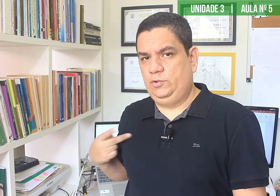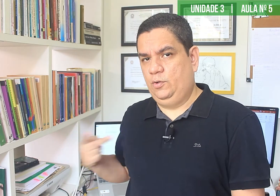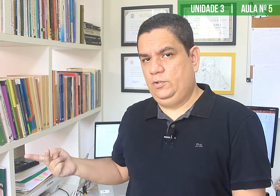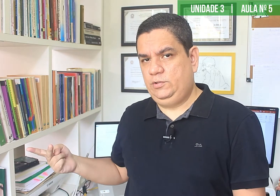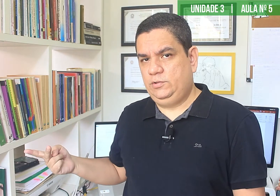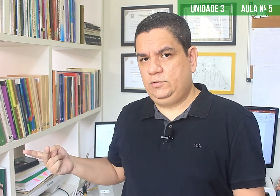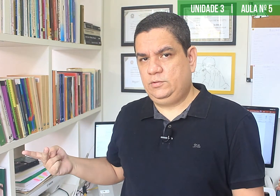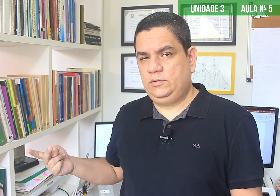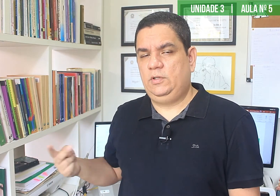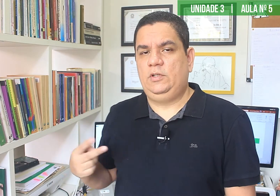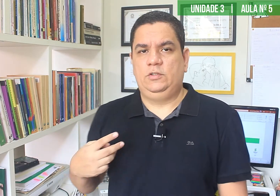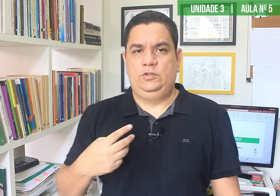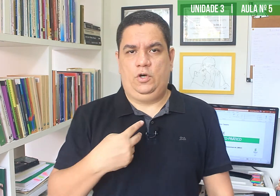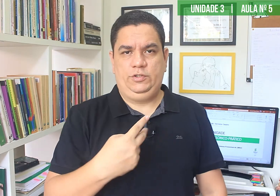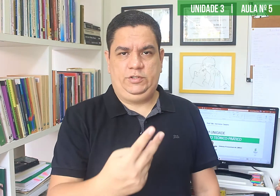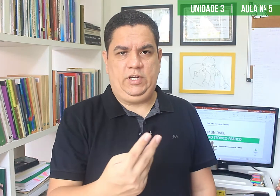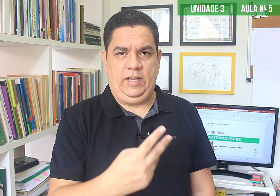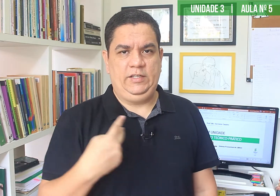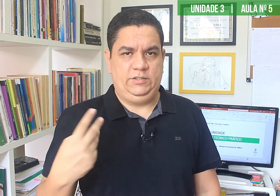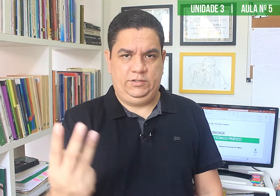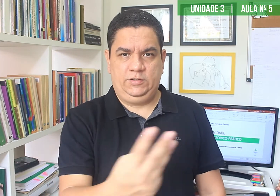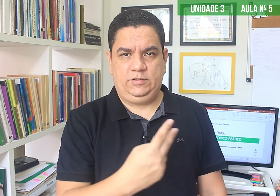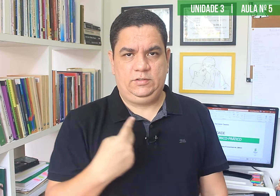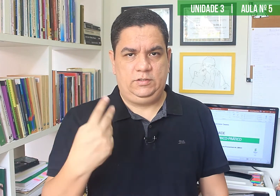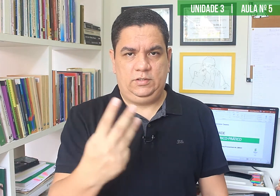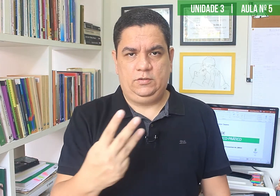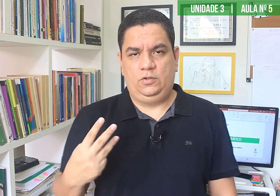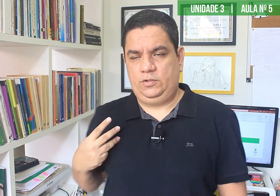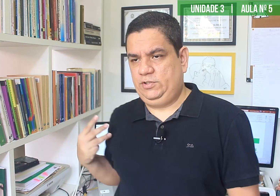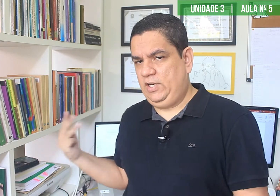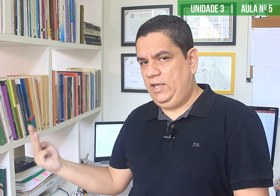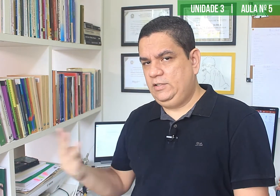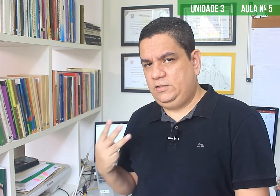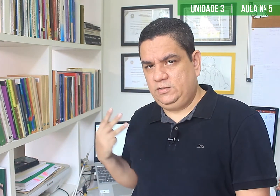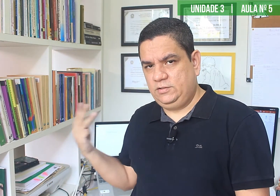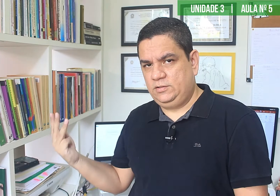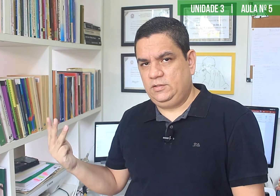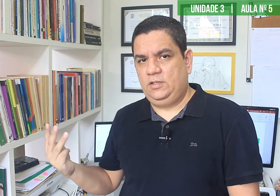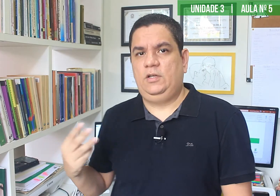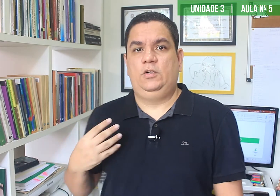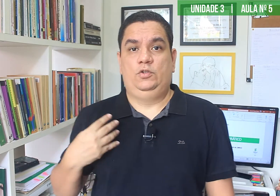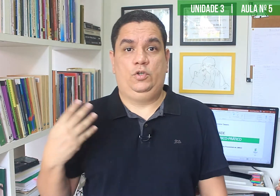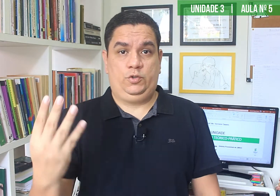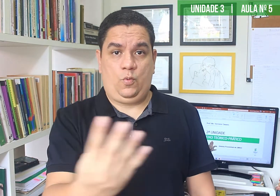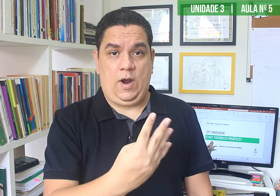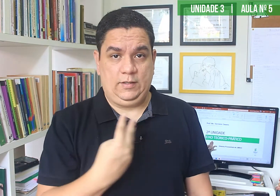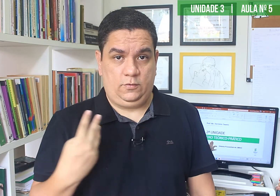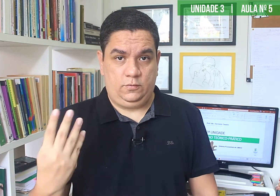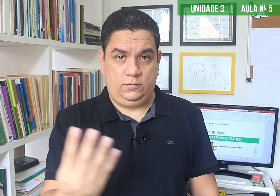nós três, nós quatro